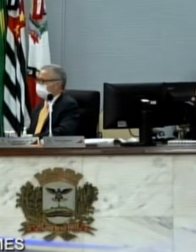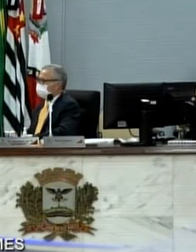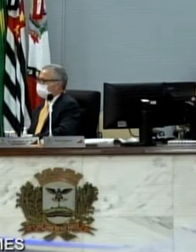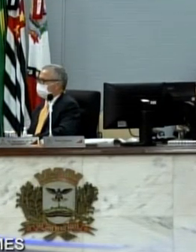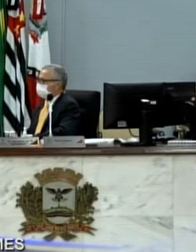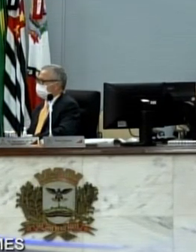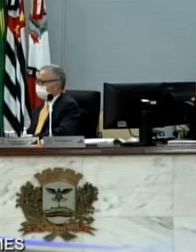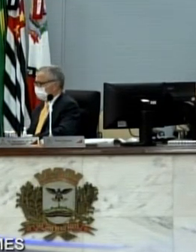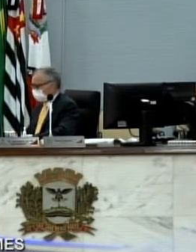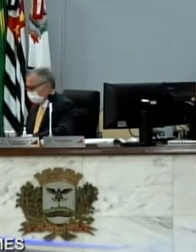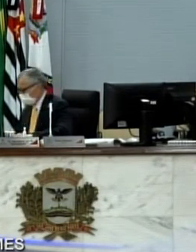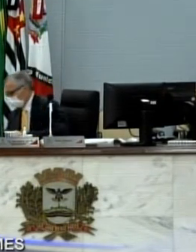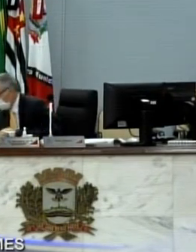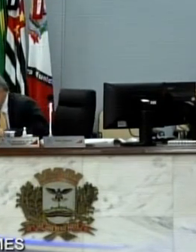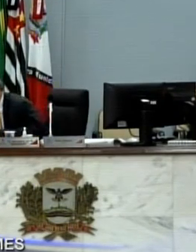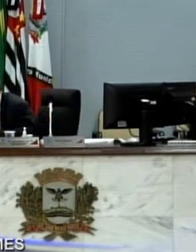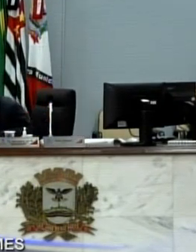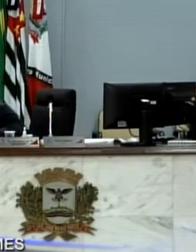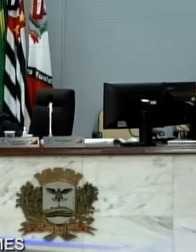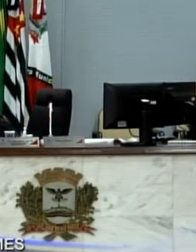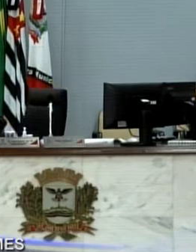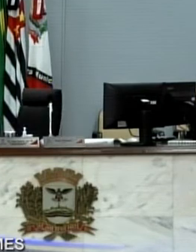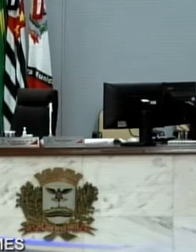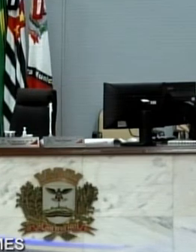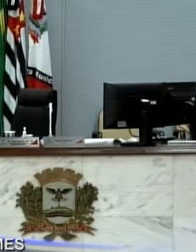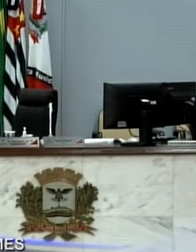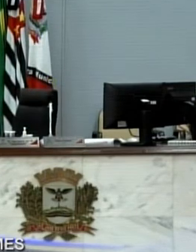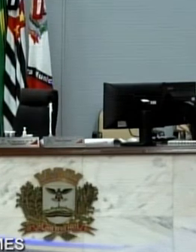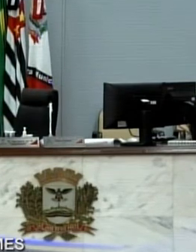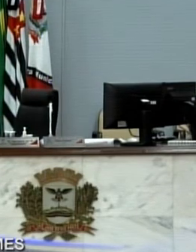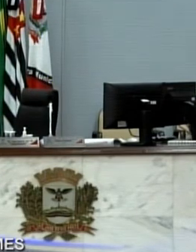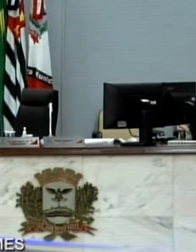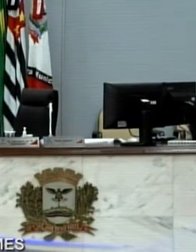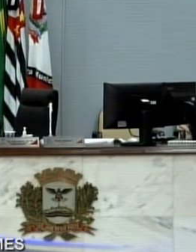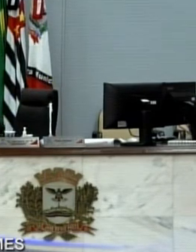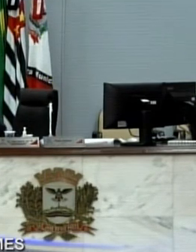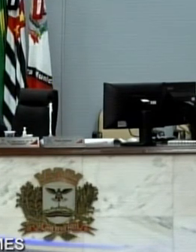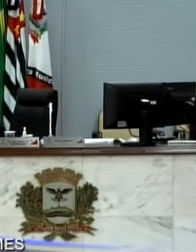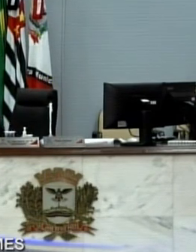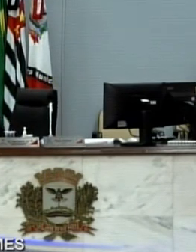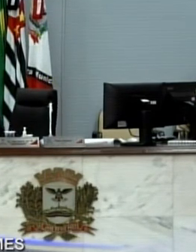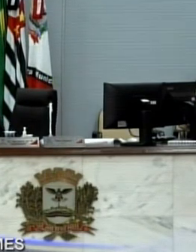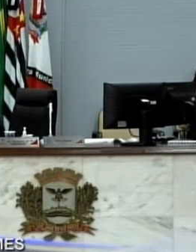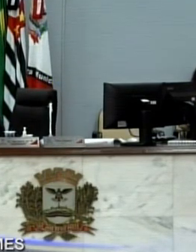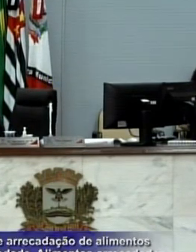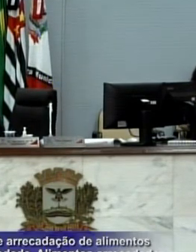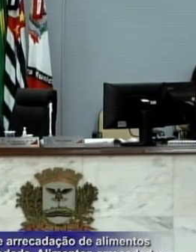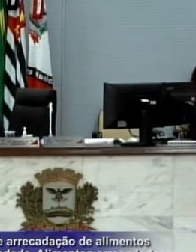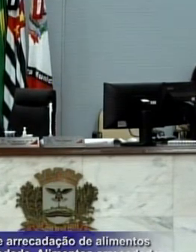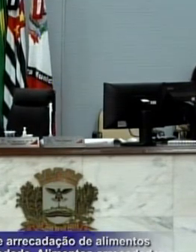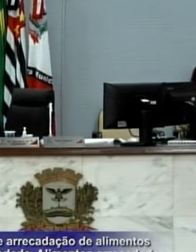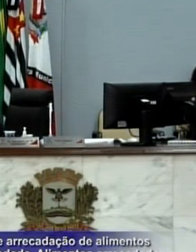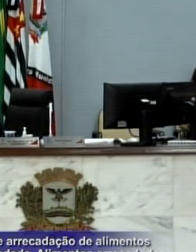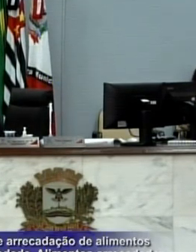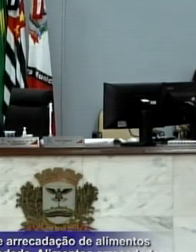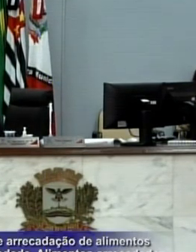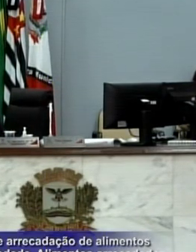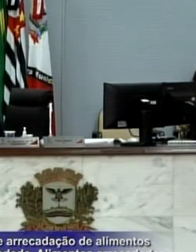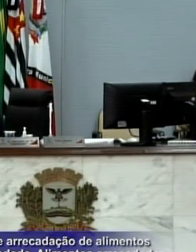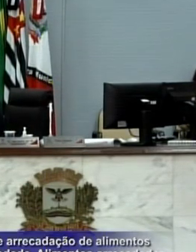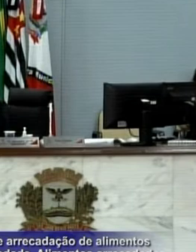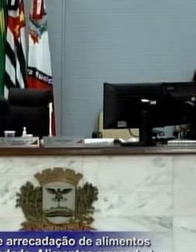imprensa. Eu quero iniciar falando em relação ao doutor Aldenes. Acho